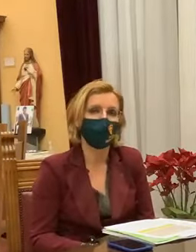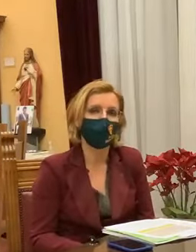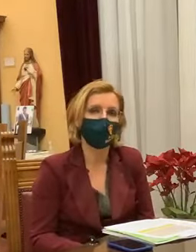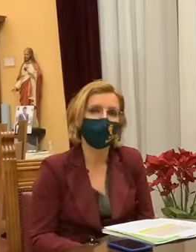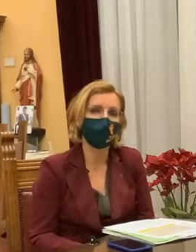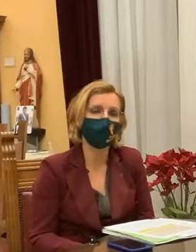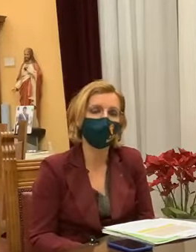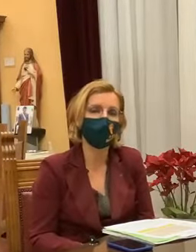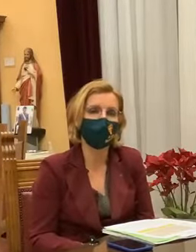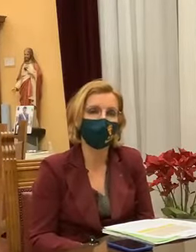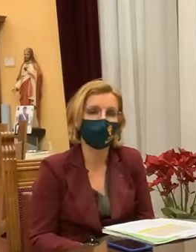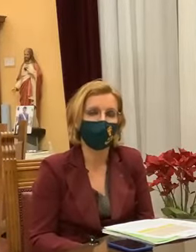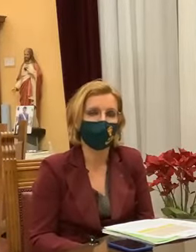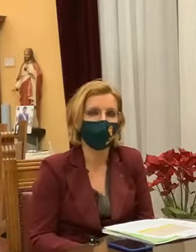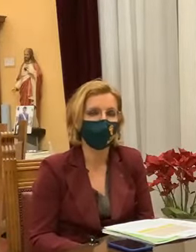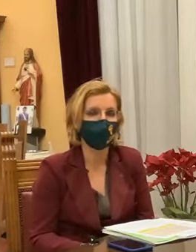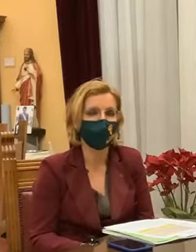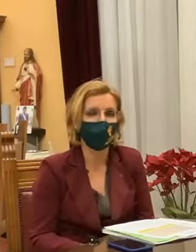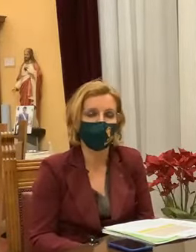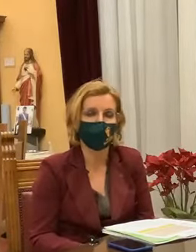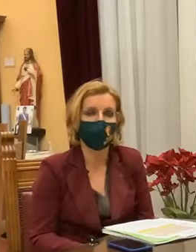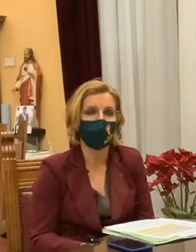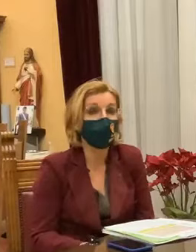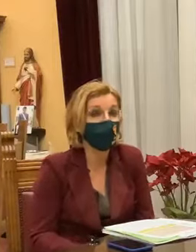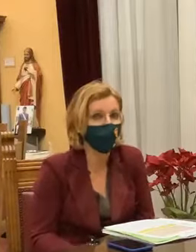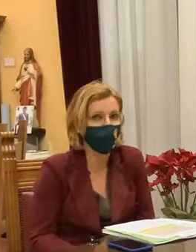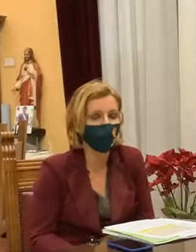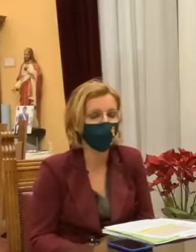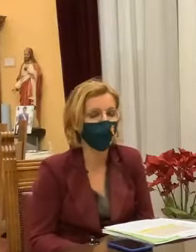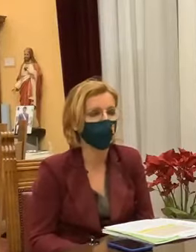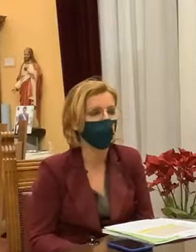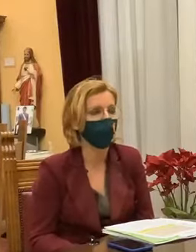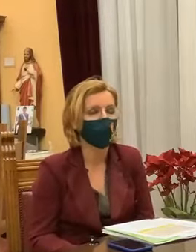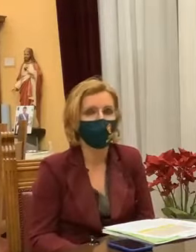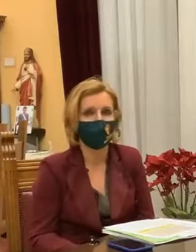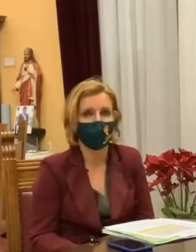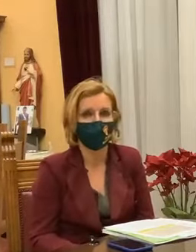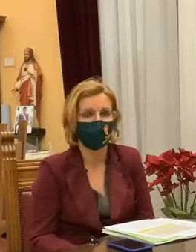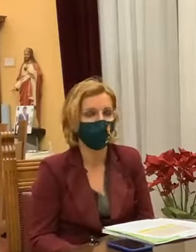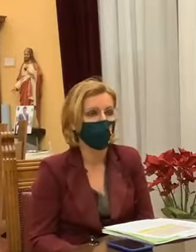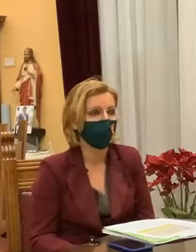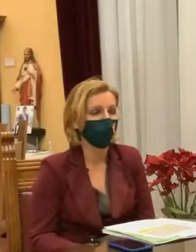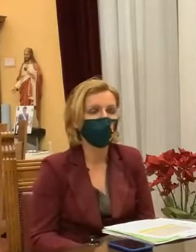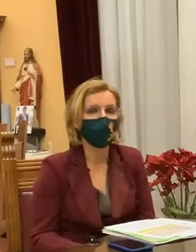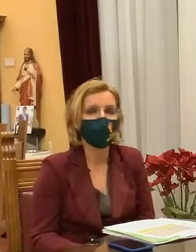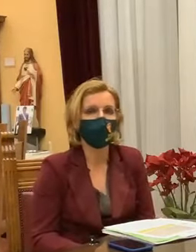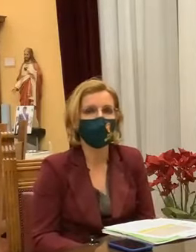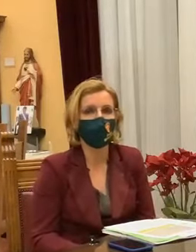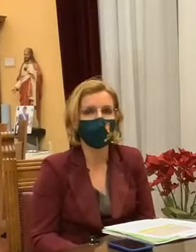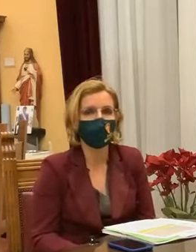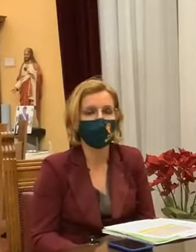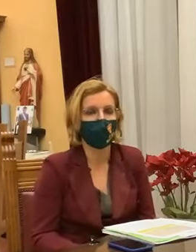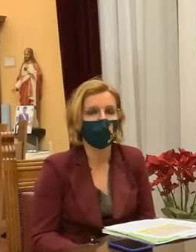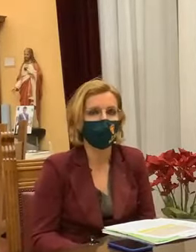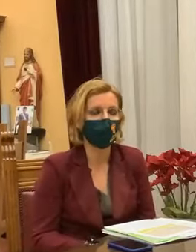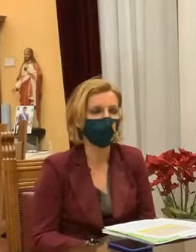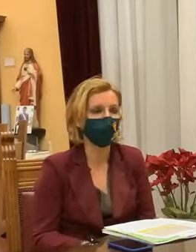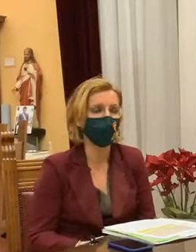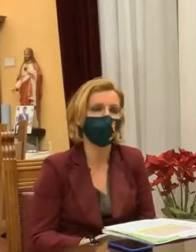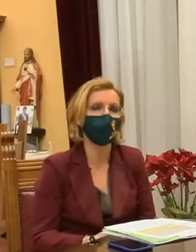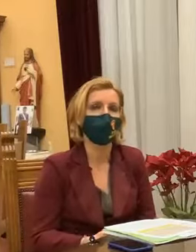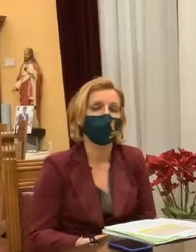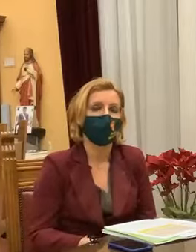delle istituzioni sanitarie, dell'assessorato, del presidente della regione e dell'ASP. I fatti quindi sono documentali e